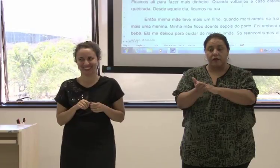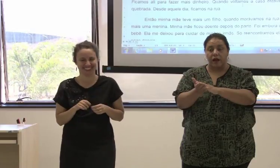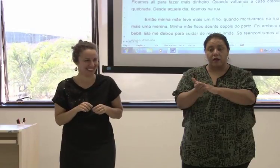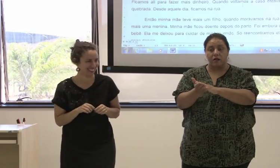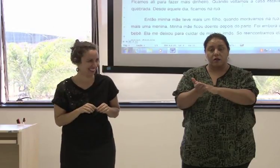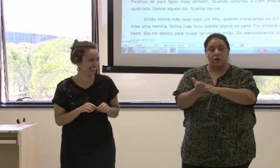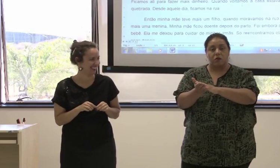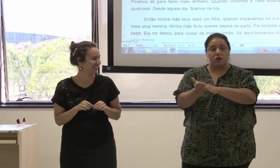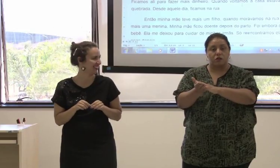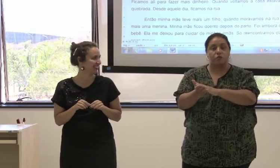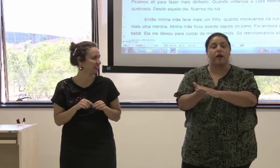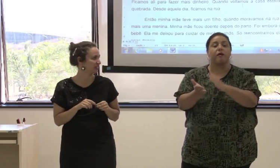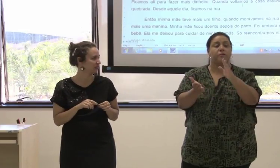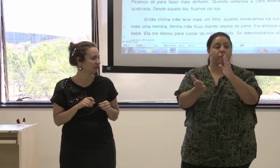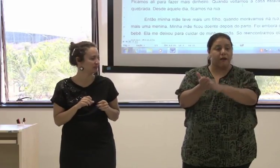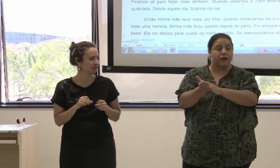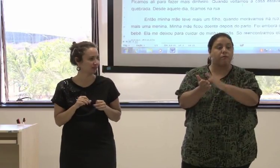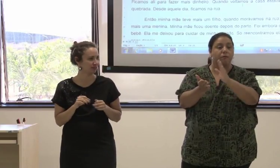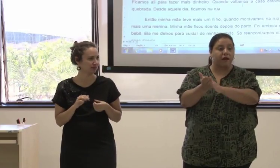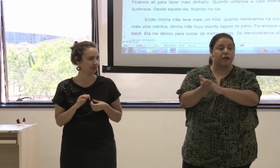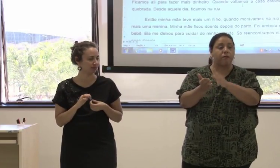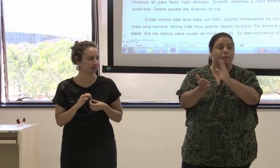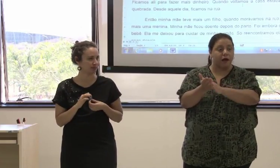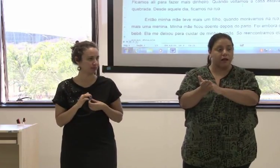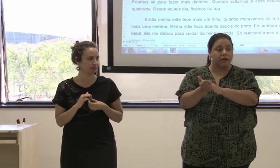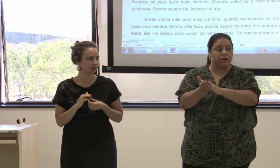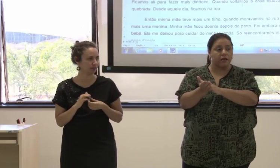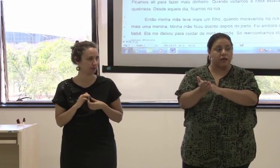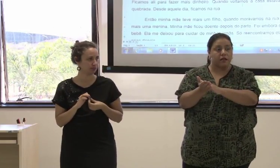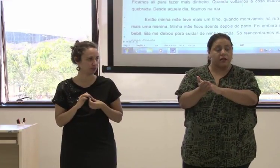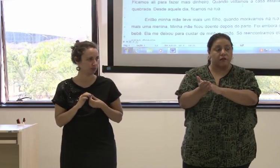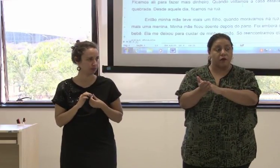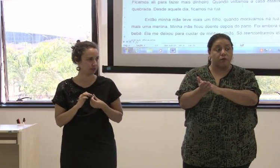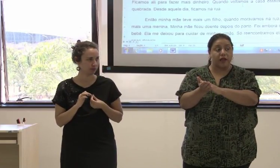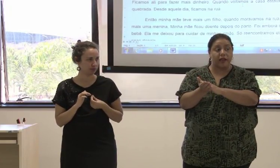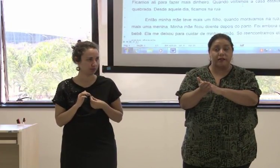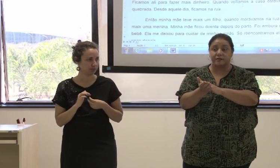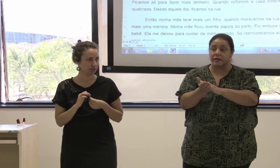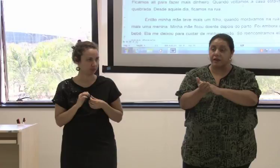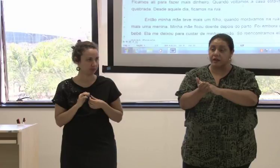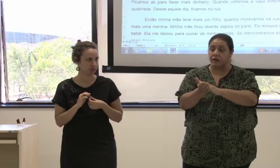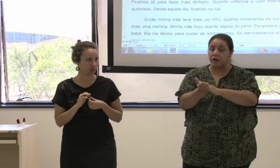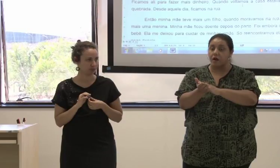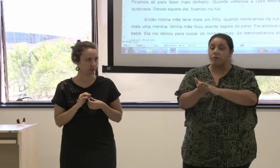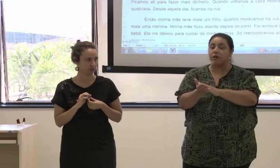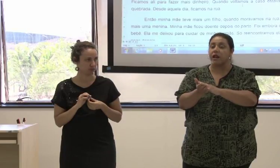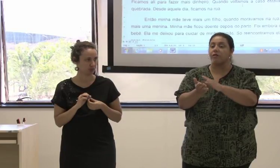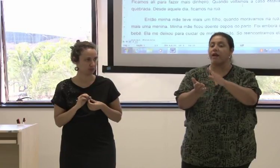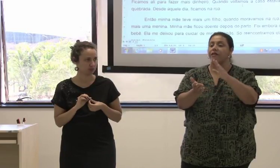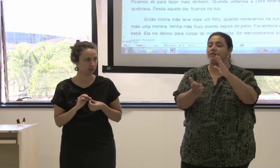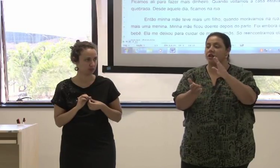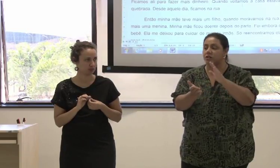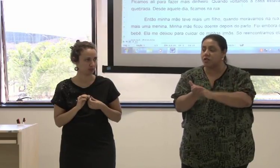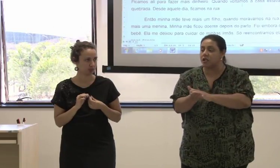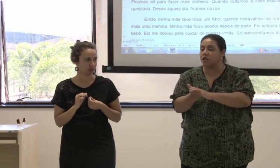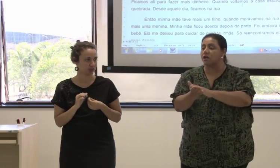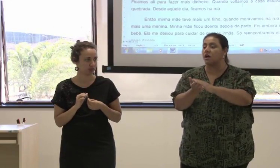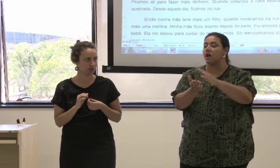Tá? O ritmo é papaque, papaque, papaque. Então, por que é esse aqui? Porque ela não é